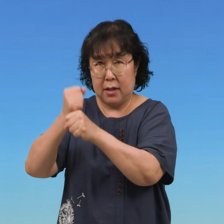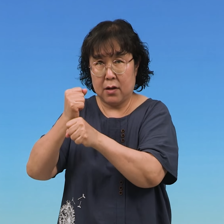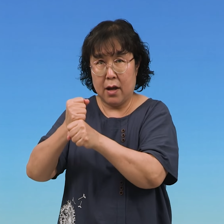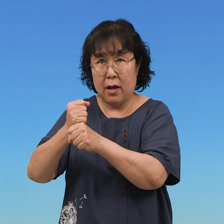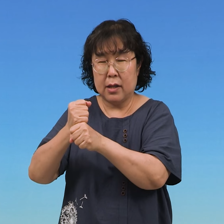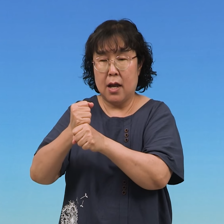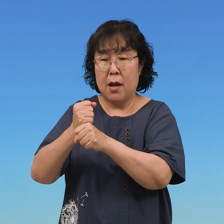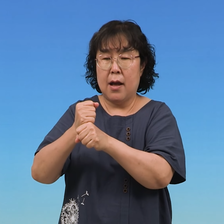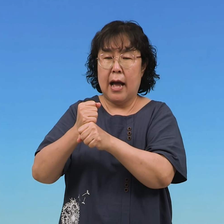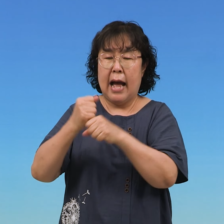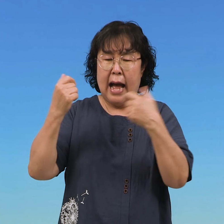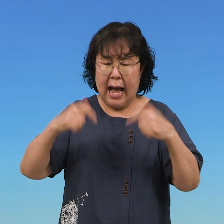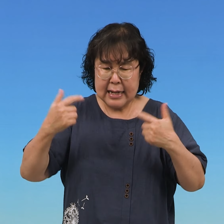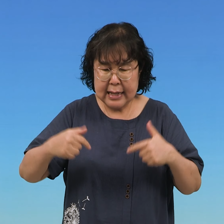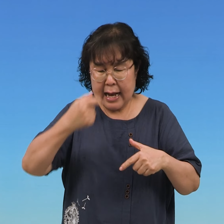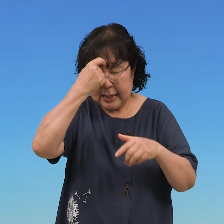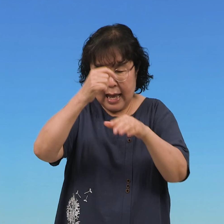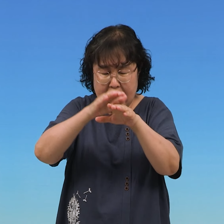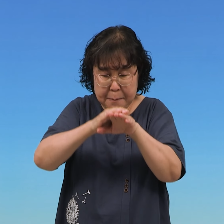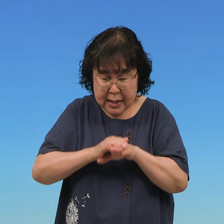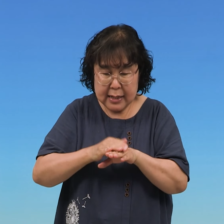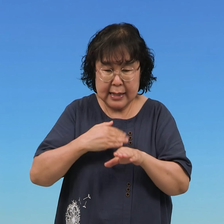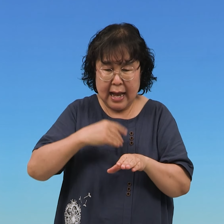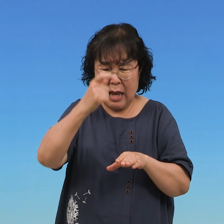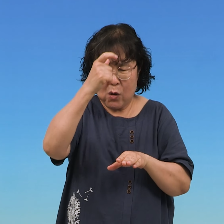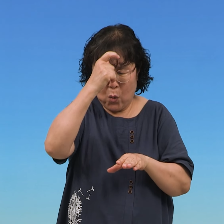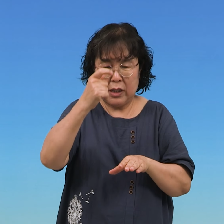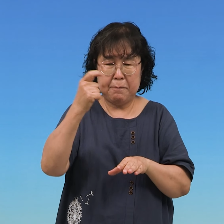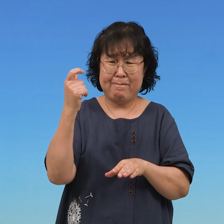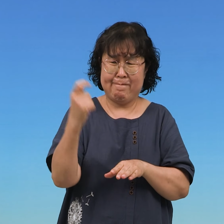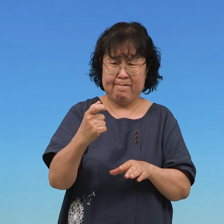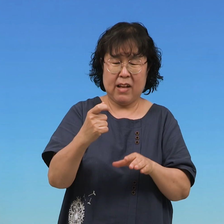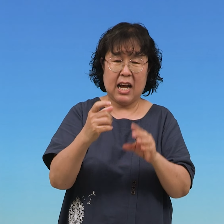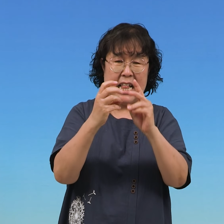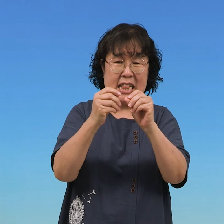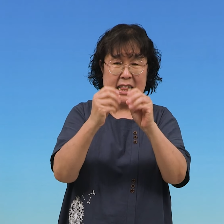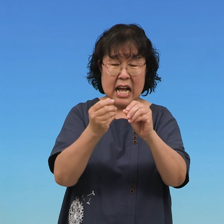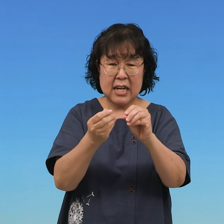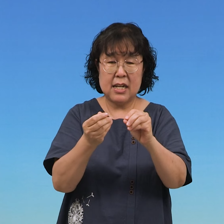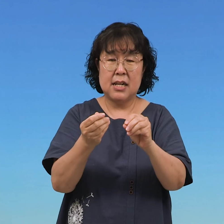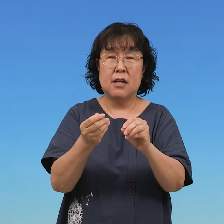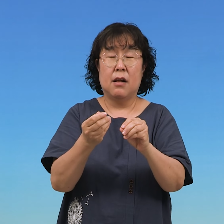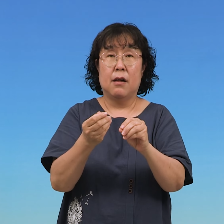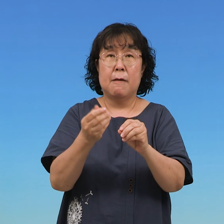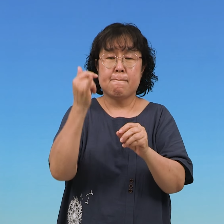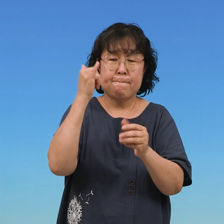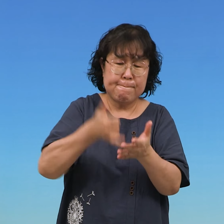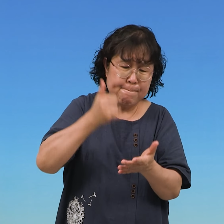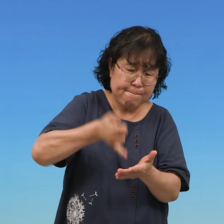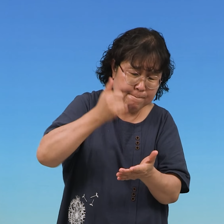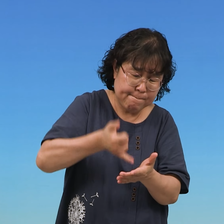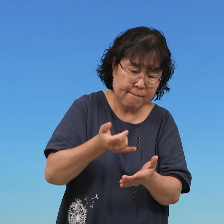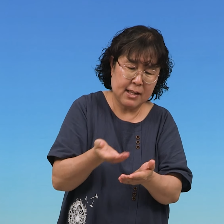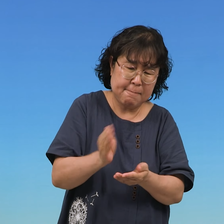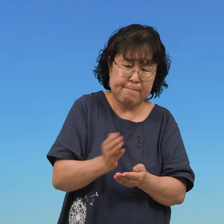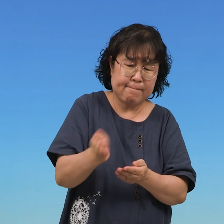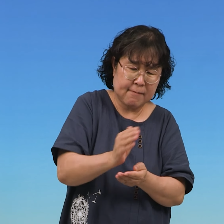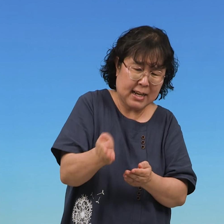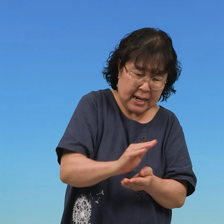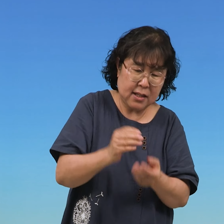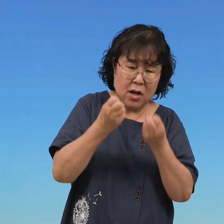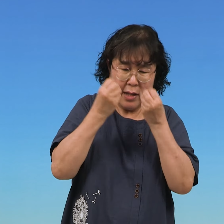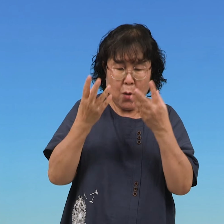예배는 묵은 땅을 기경하는 시간인 줄 믿으시기를 바랍니다. 여세 동안 하나님 없이 내 마음대로